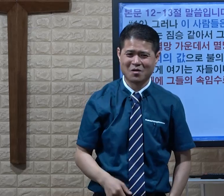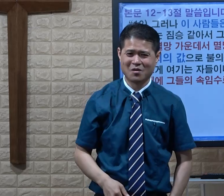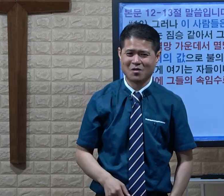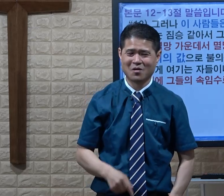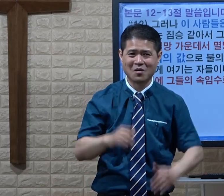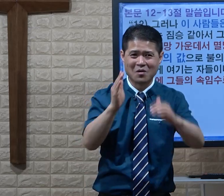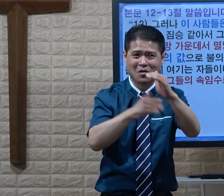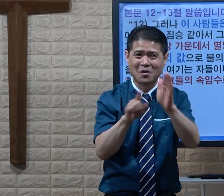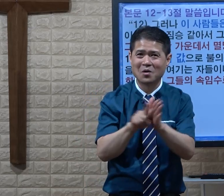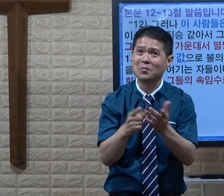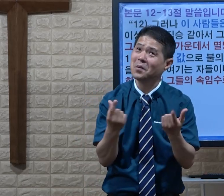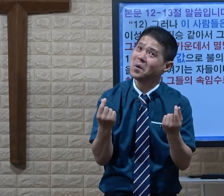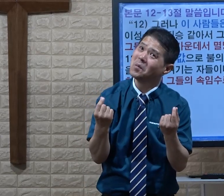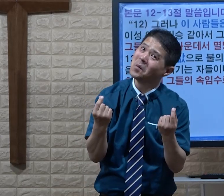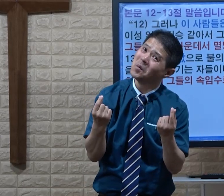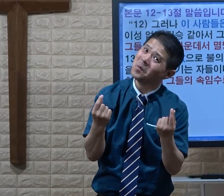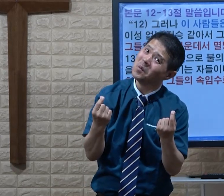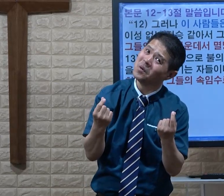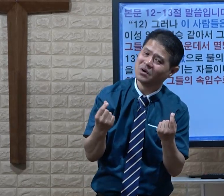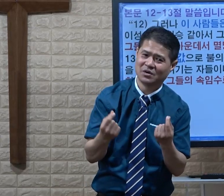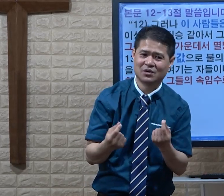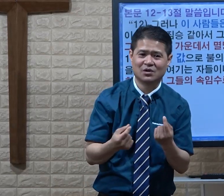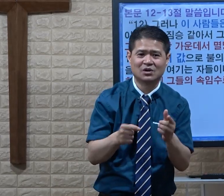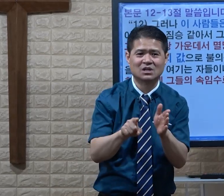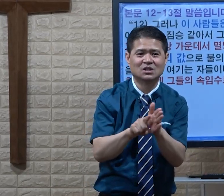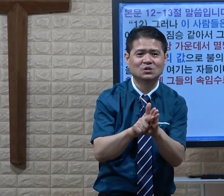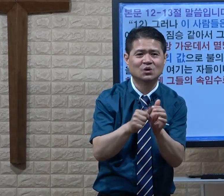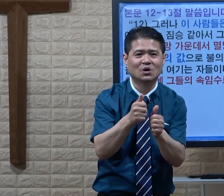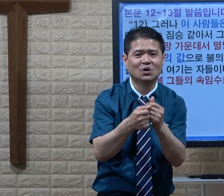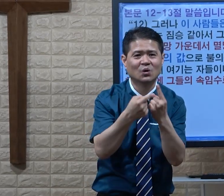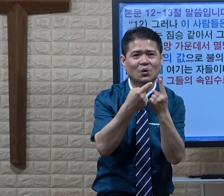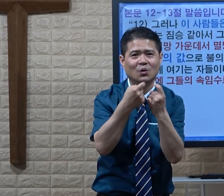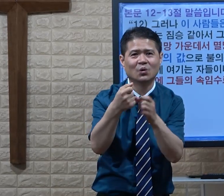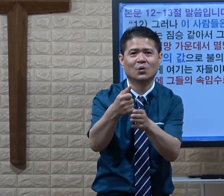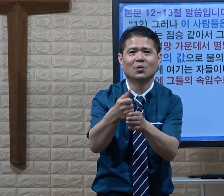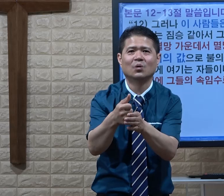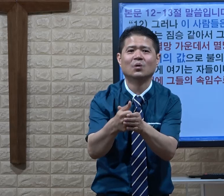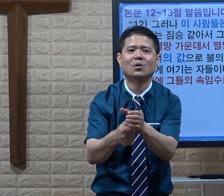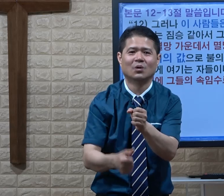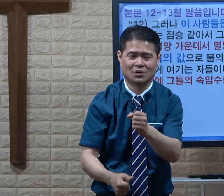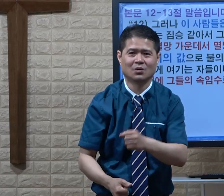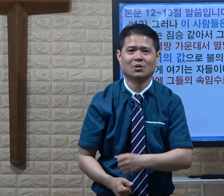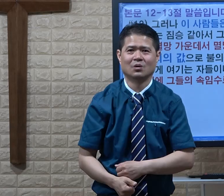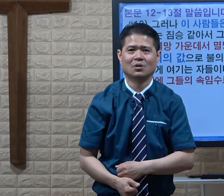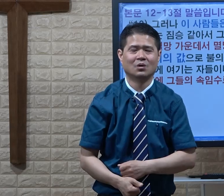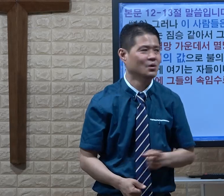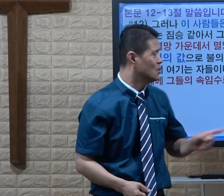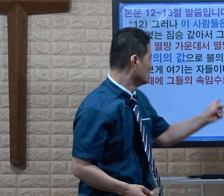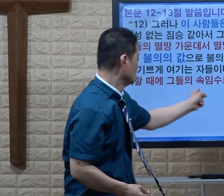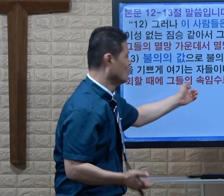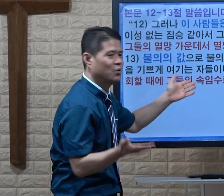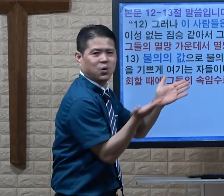유튜브로 예배하는 것이 나쁜 것은 아니지만 계속 이렇게 하면 오히려 미혹될 수 있다는